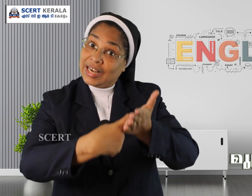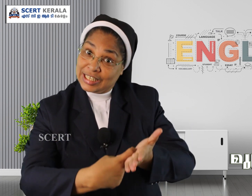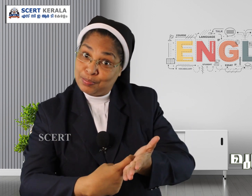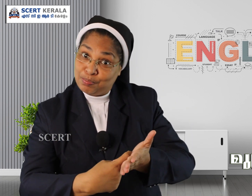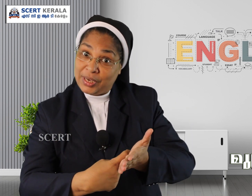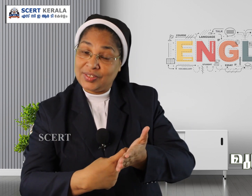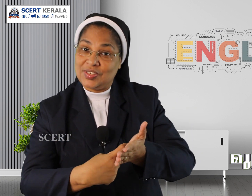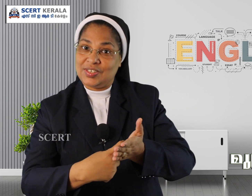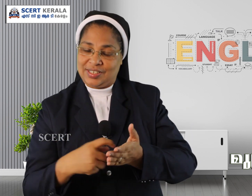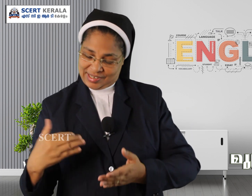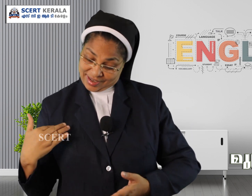റെസ്പെക്റ്റ്